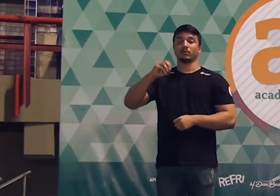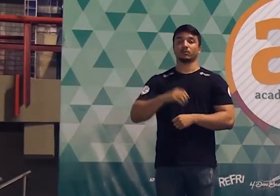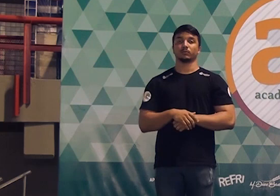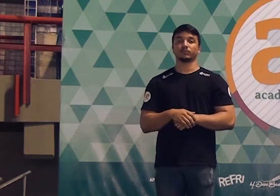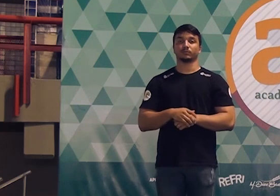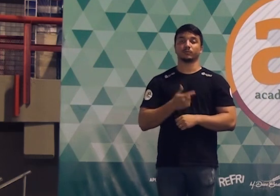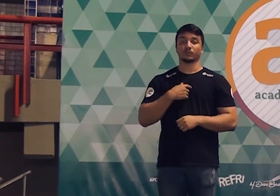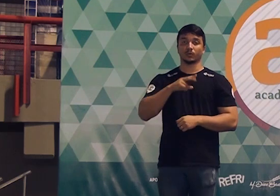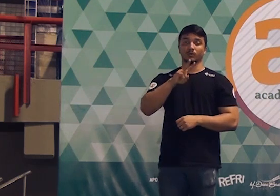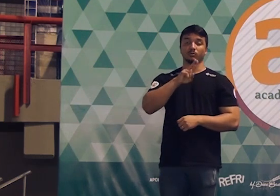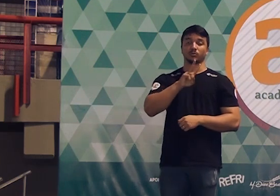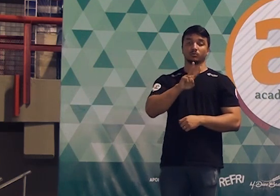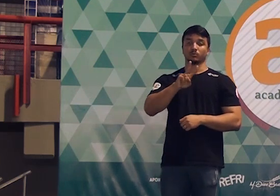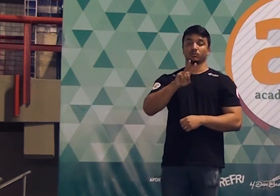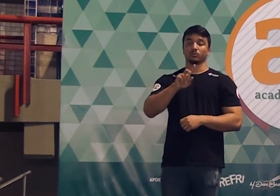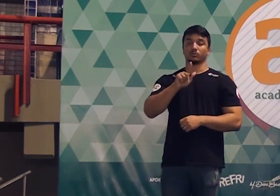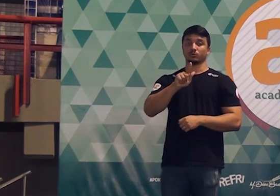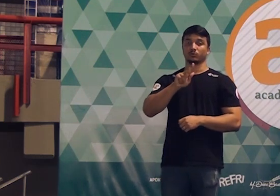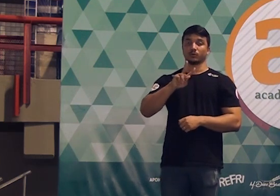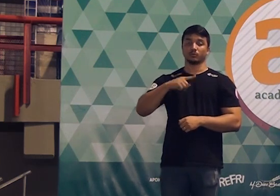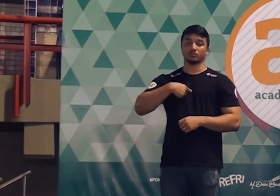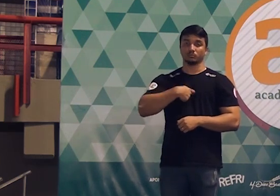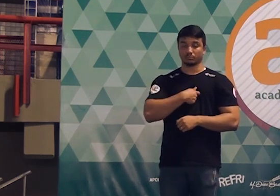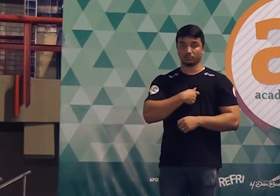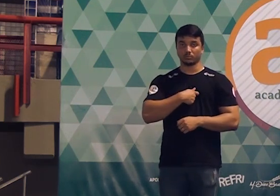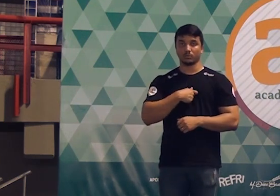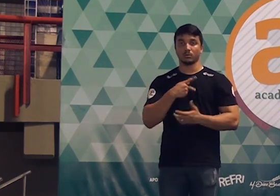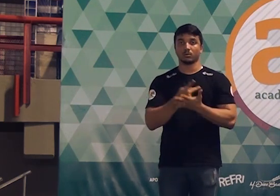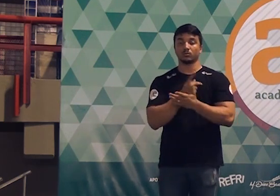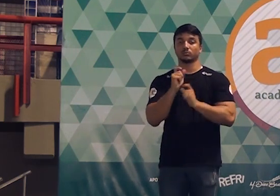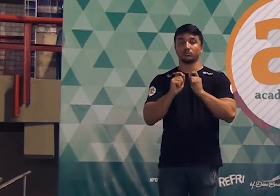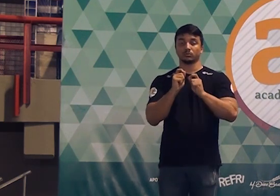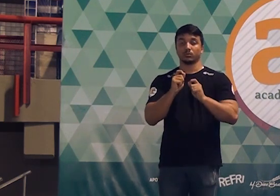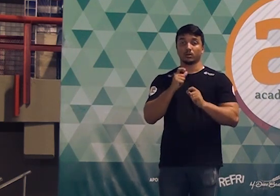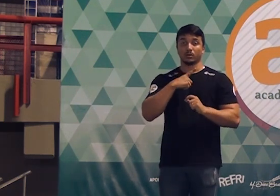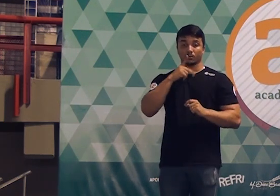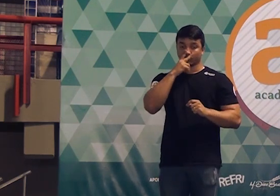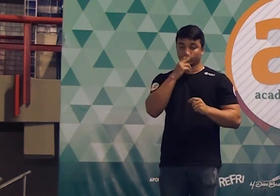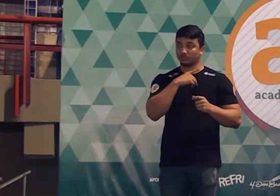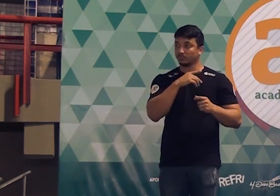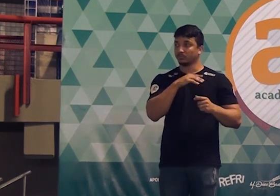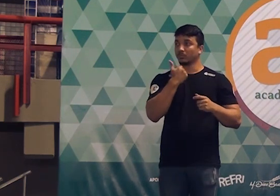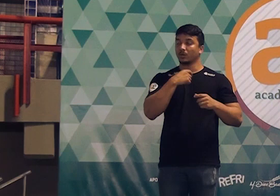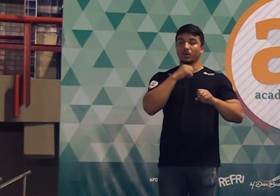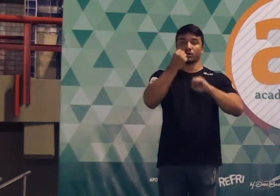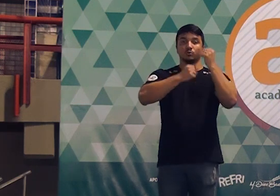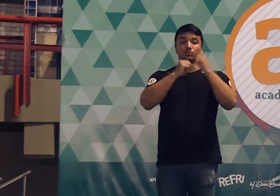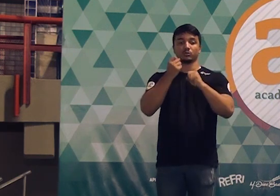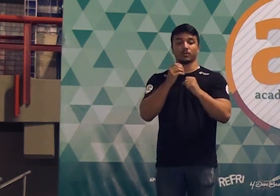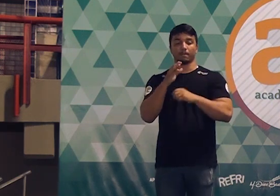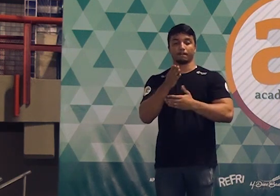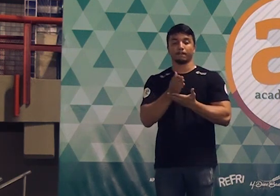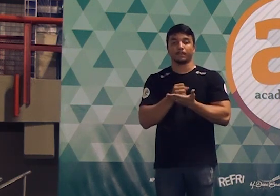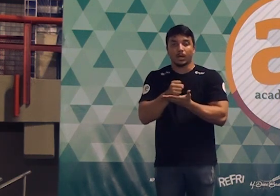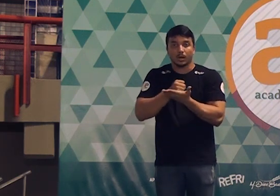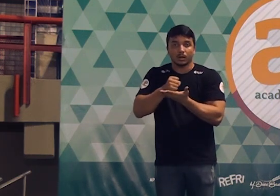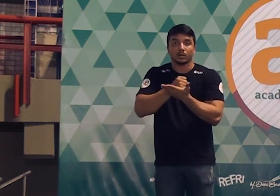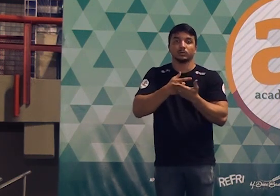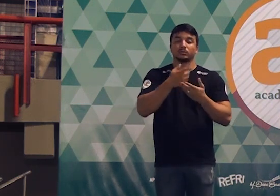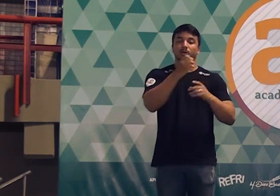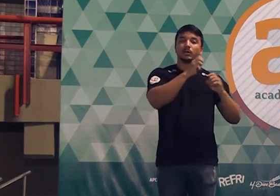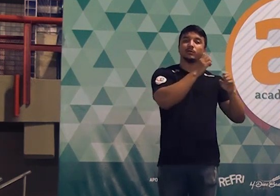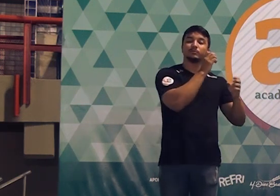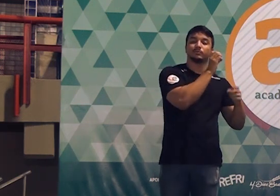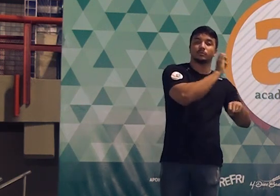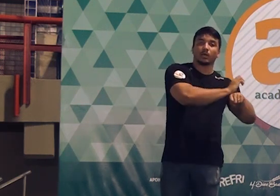Dornelles Vargas assume o poder. A gente começa a viver um processo de industrialização a partir daí. Indústria de base, investimento em indústria estatal.